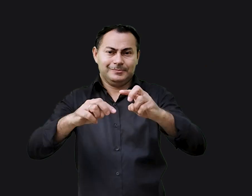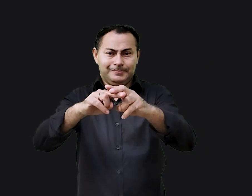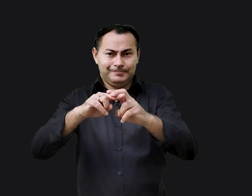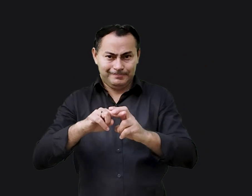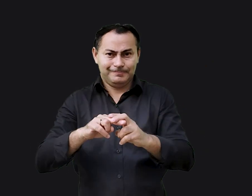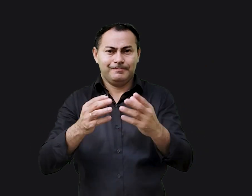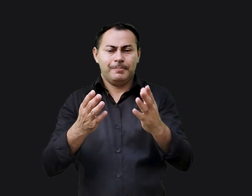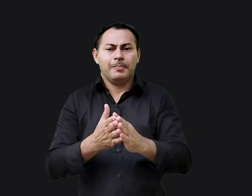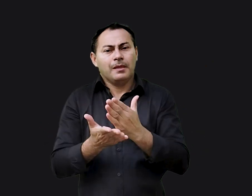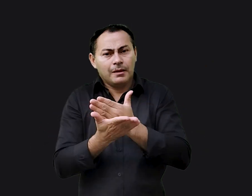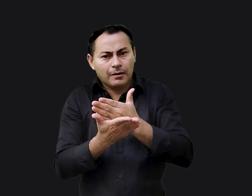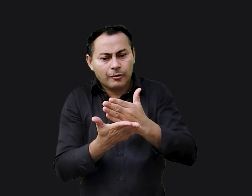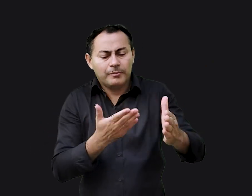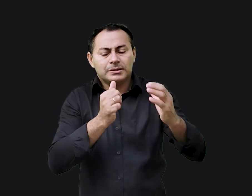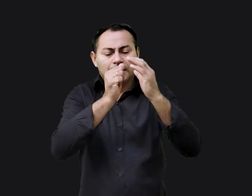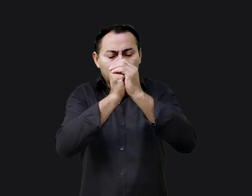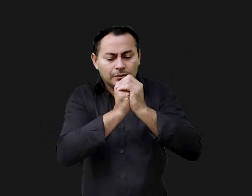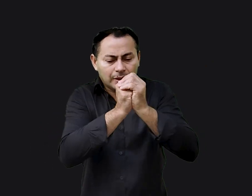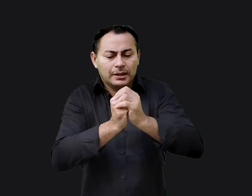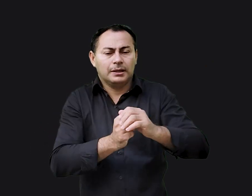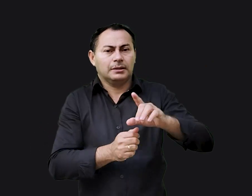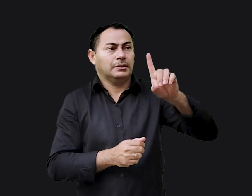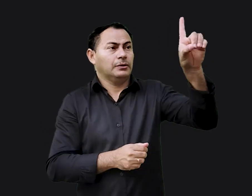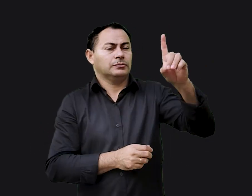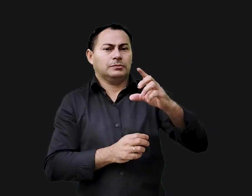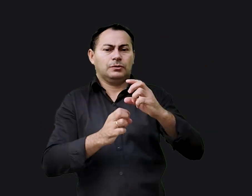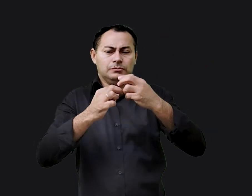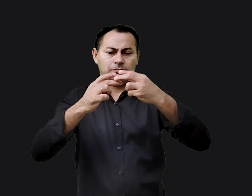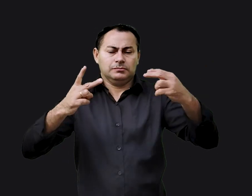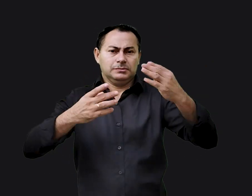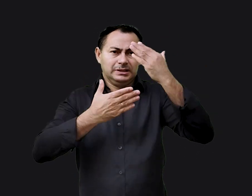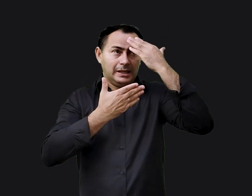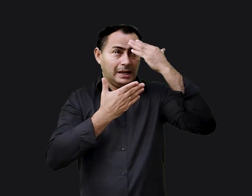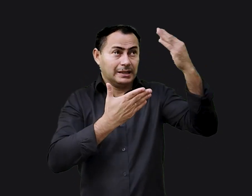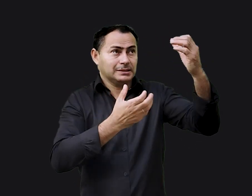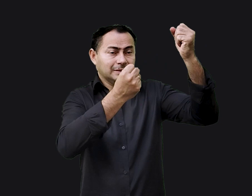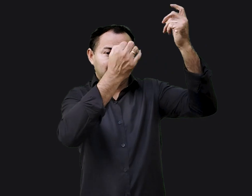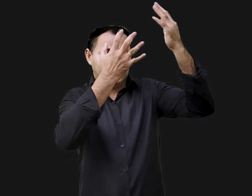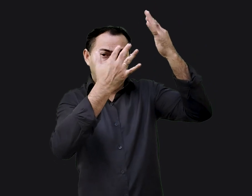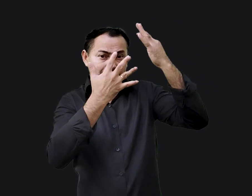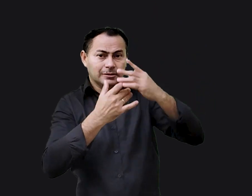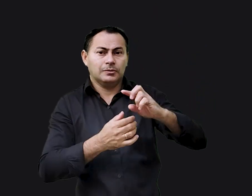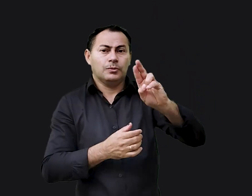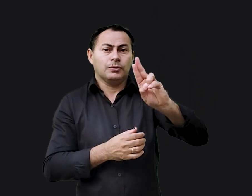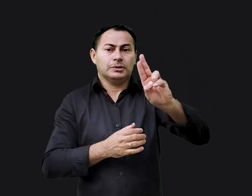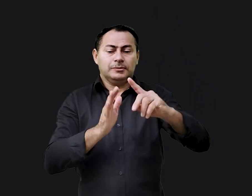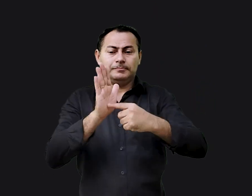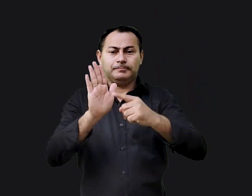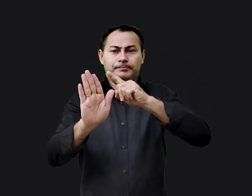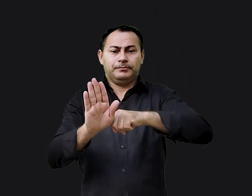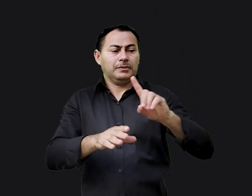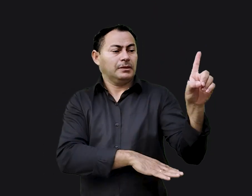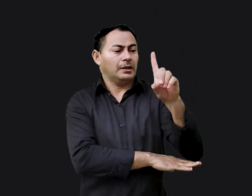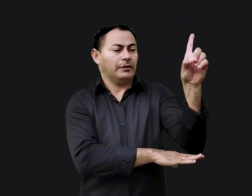portanto comece a adorar a Deus com ações de graças usando essa metáfora